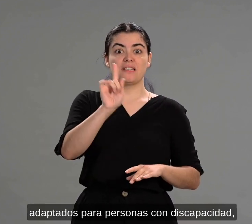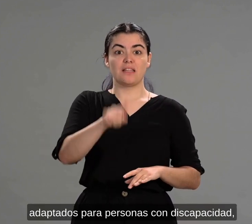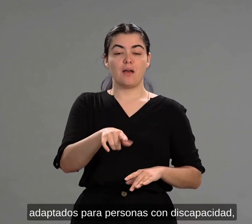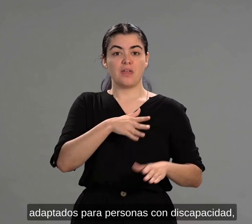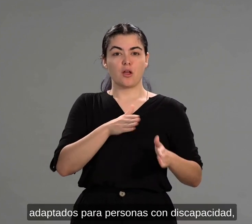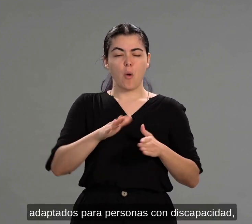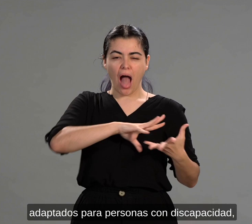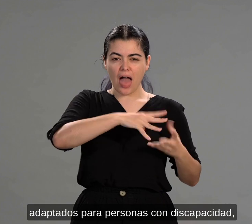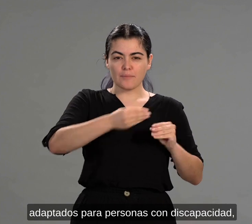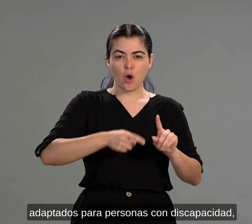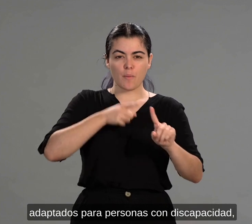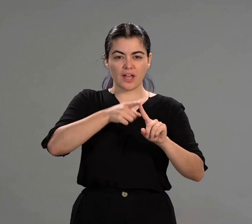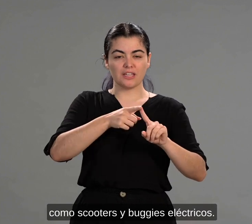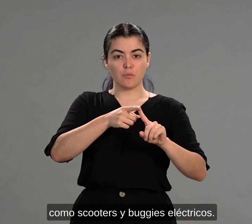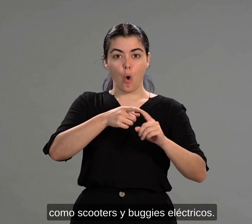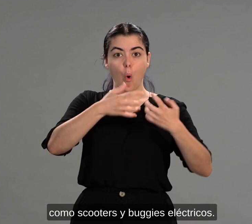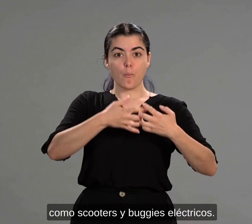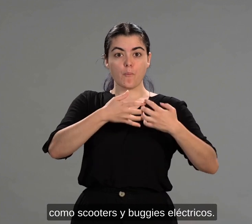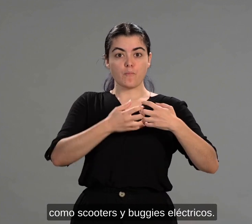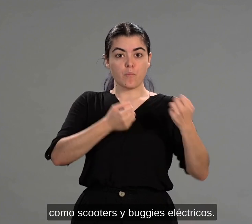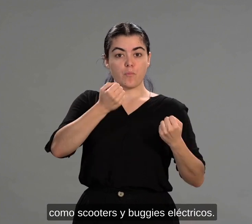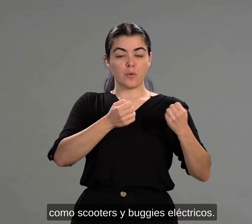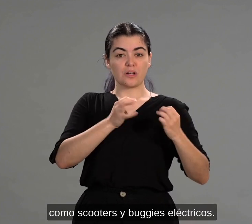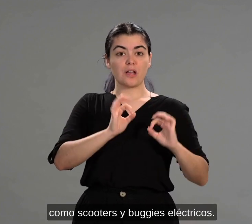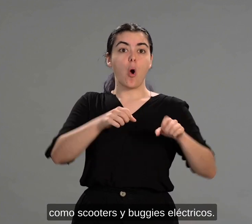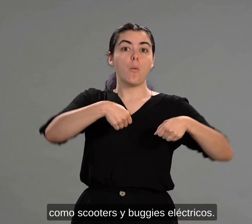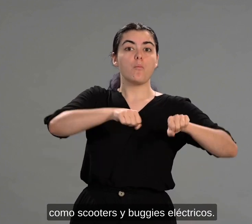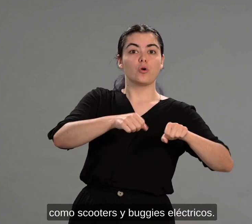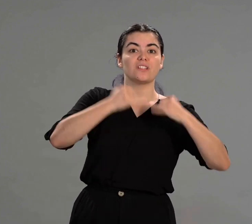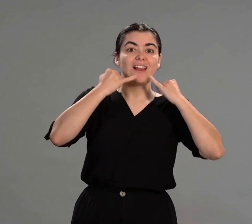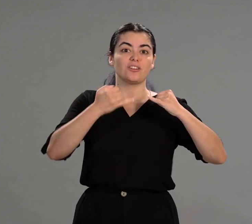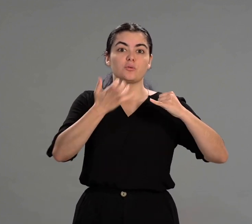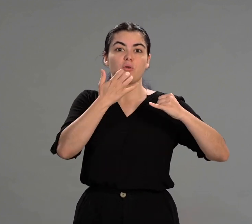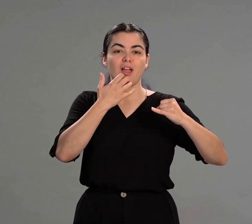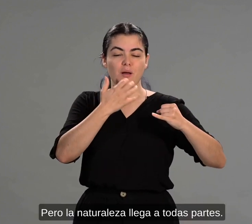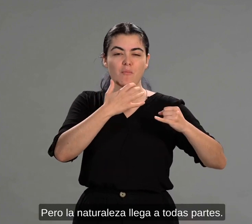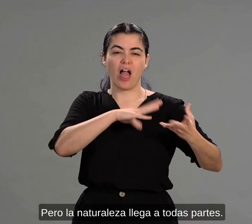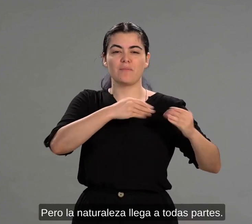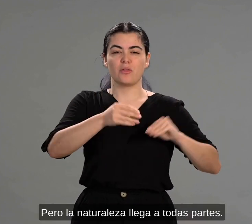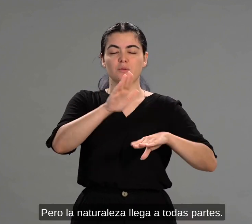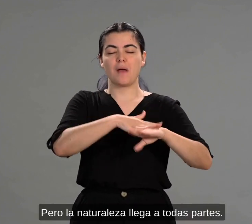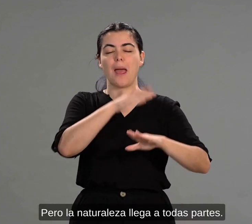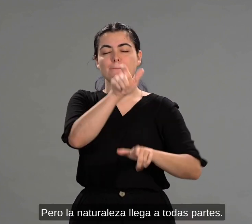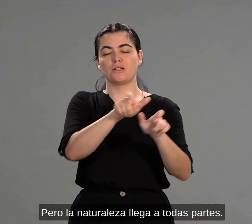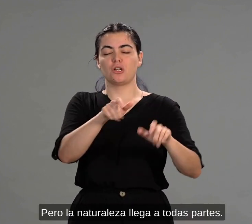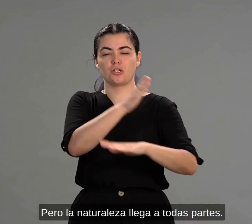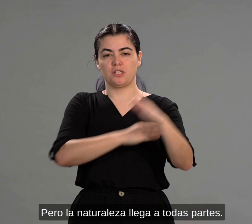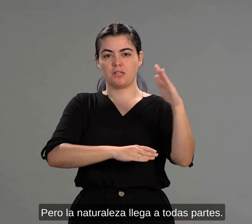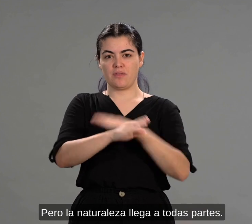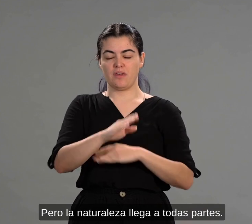personas con discapacidad, como scooters y bugis eléctricos. Pero la naturaleza llega a todas partes.